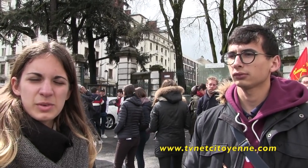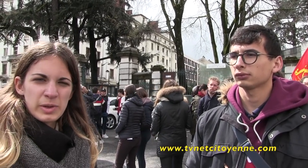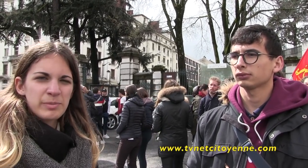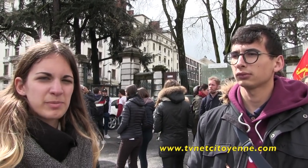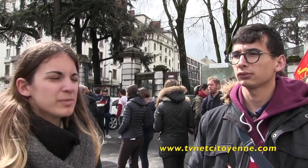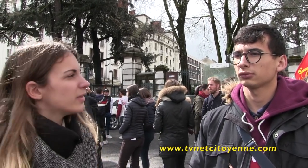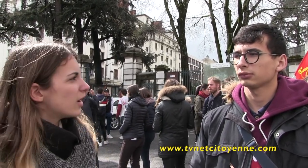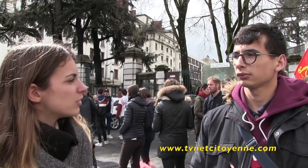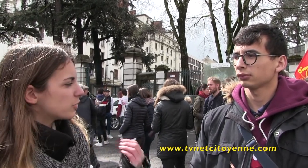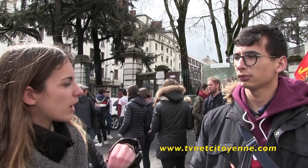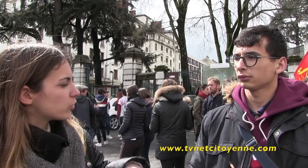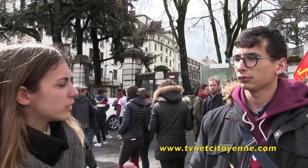Oui, tu veux rajouter.